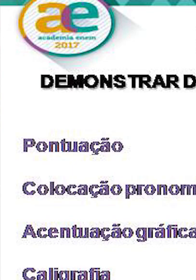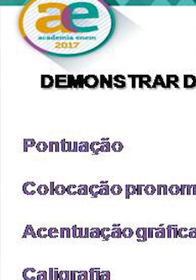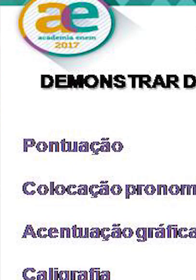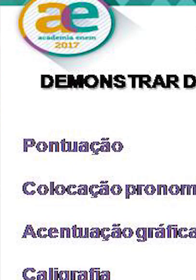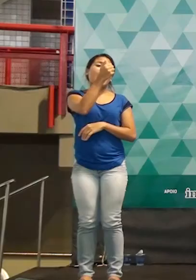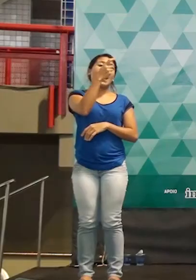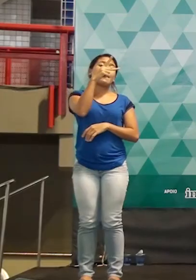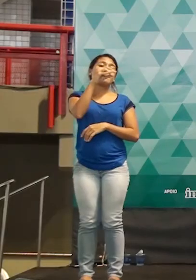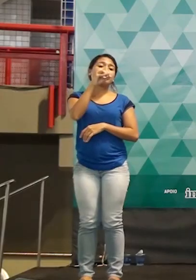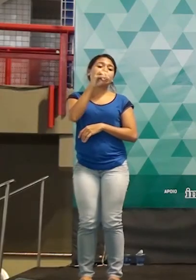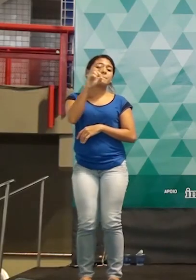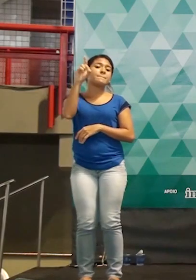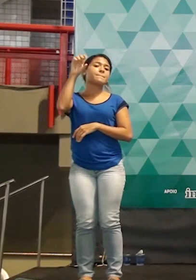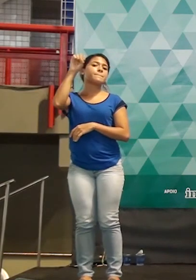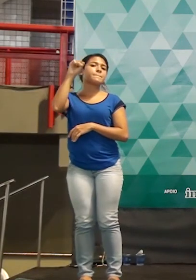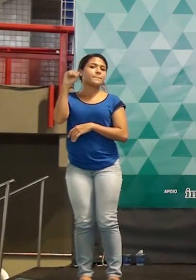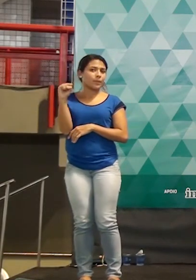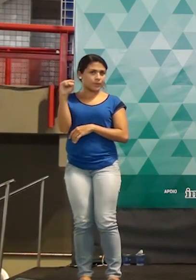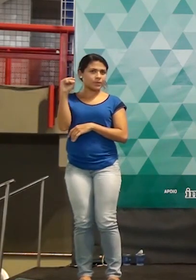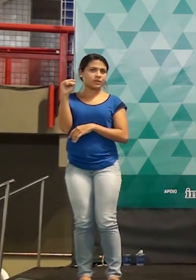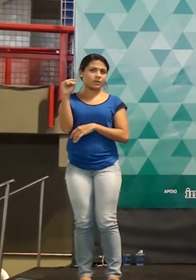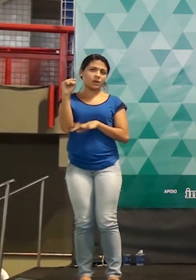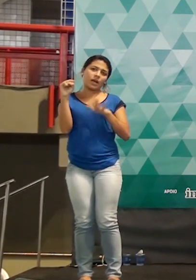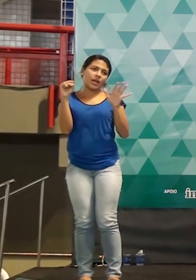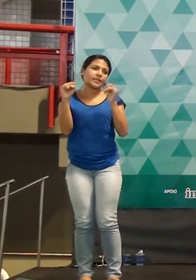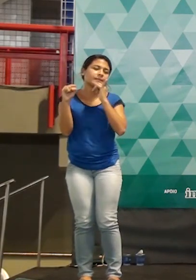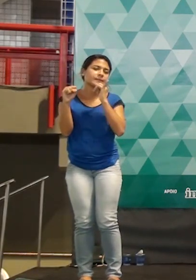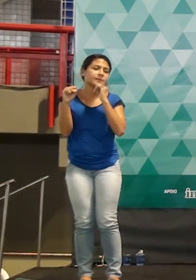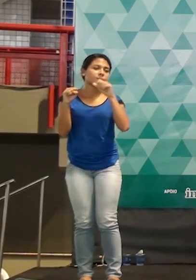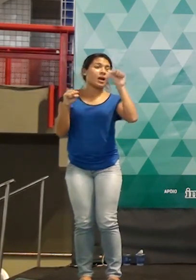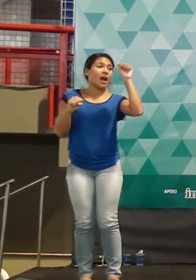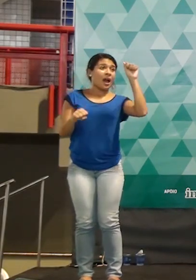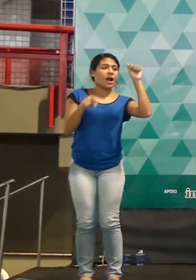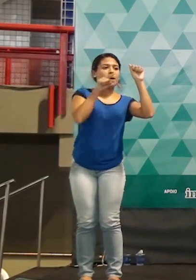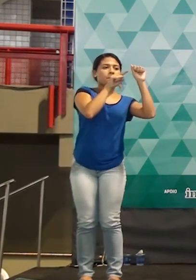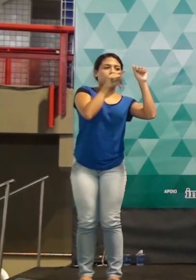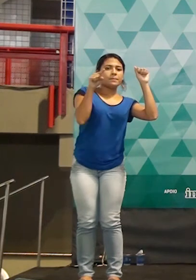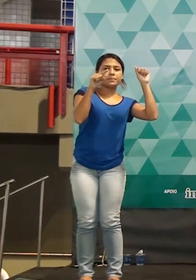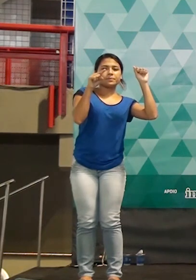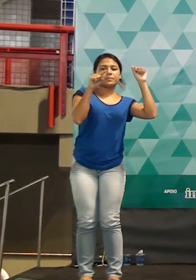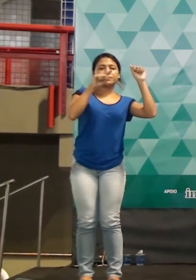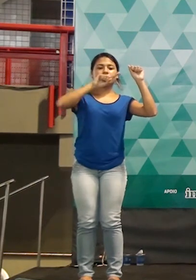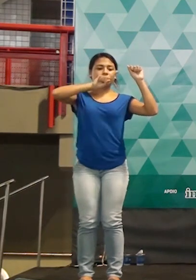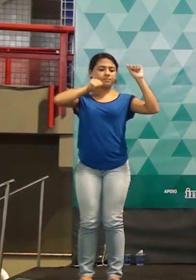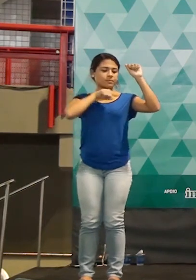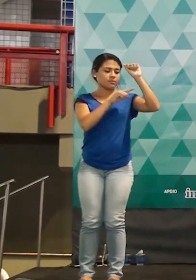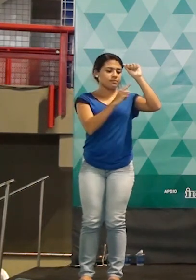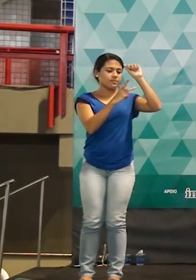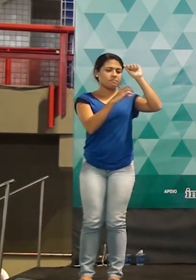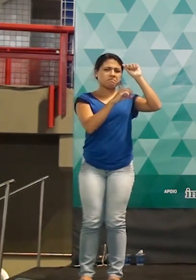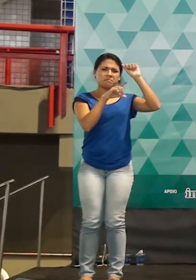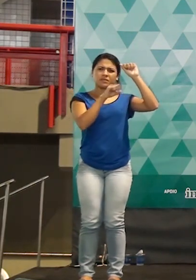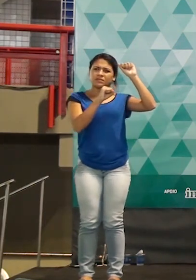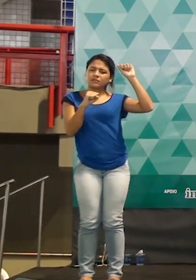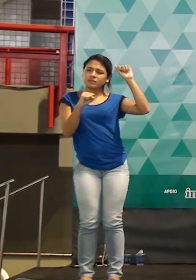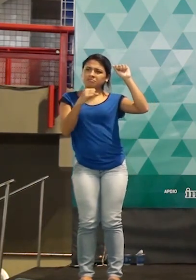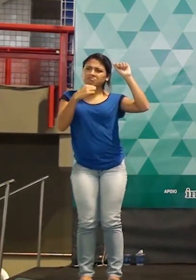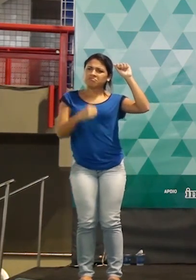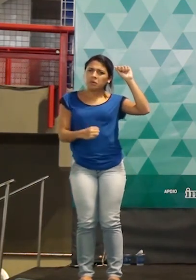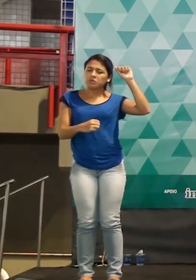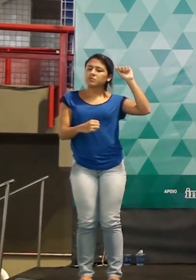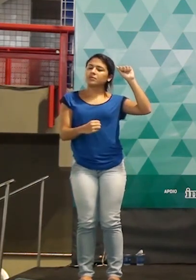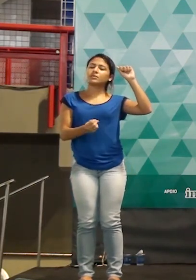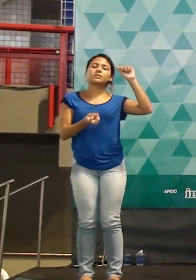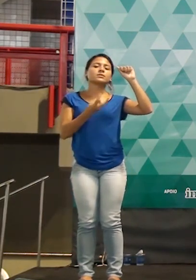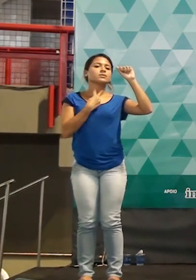ditadura militar, eu não posso dizer a, tracinho, e o pós na outra linha. Eu deixo o espaço em branco